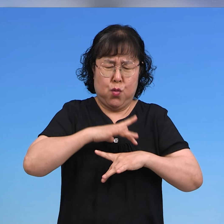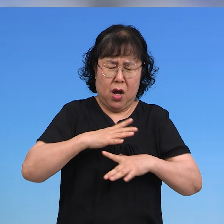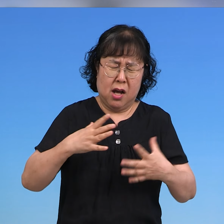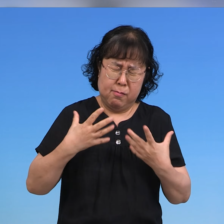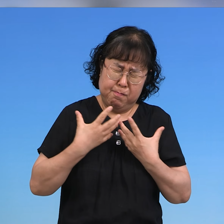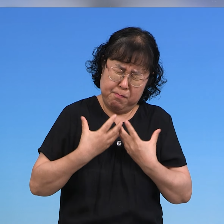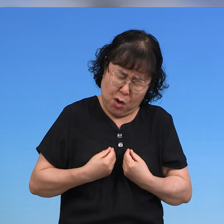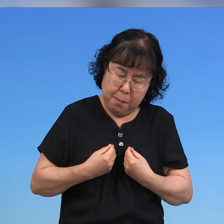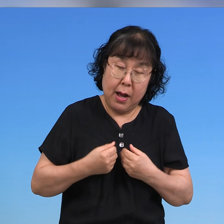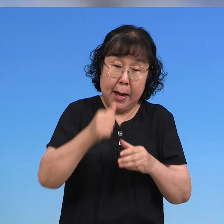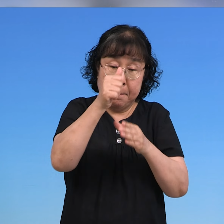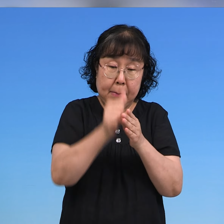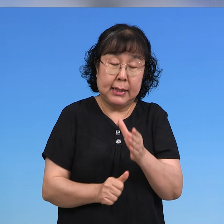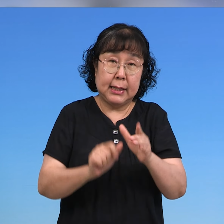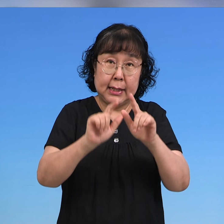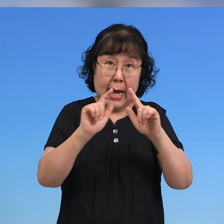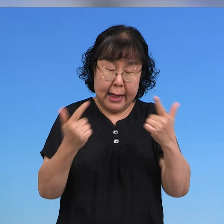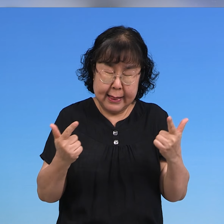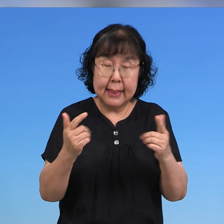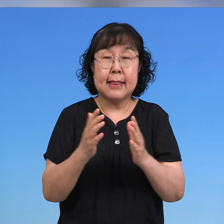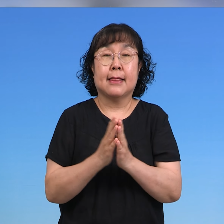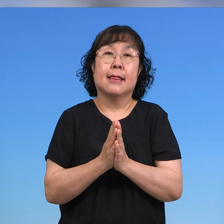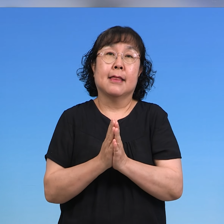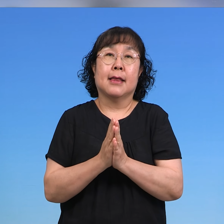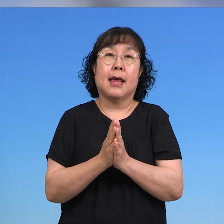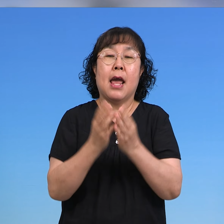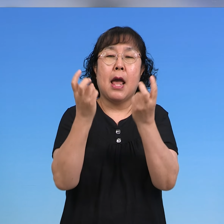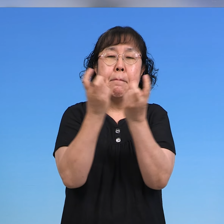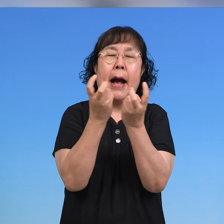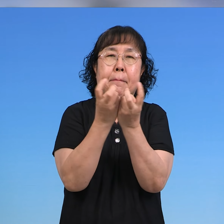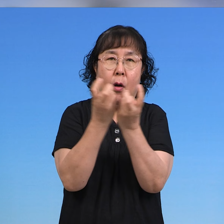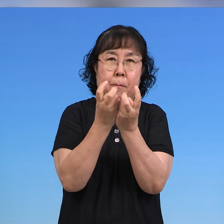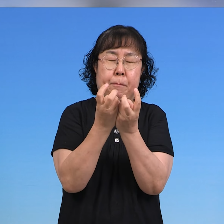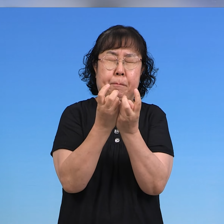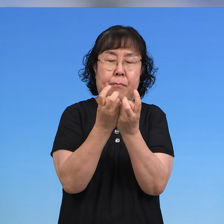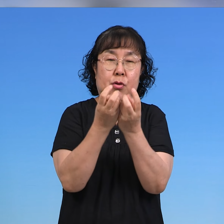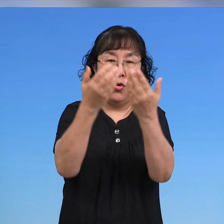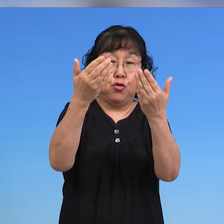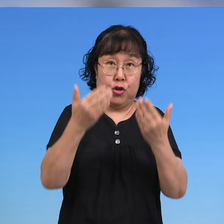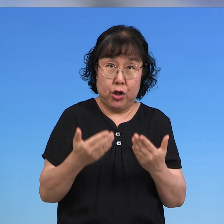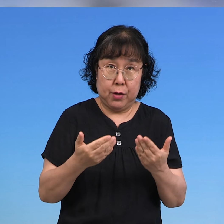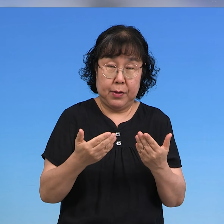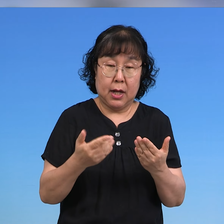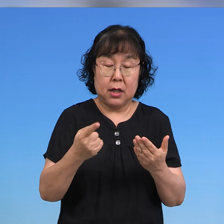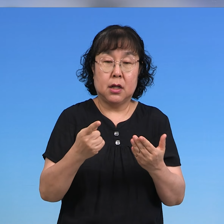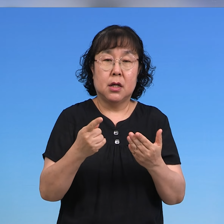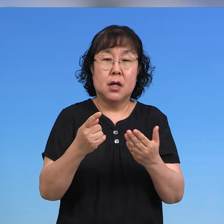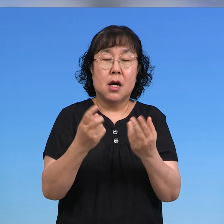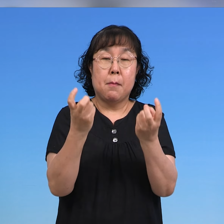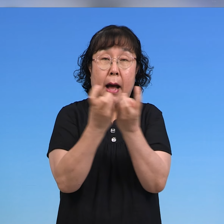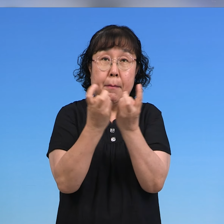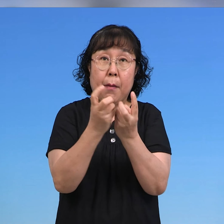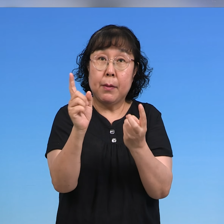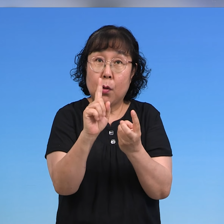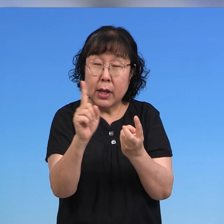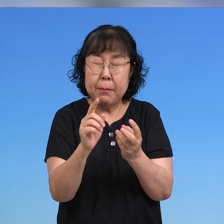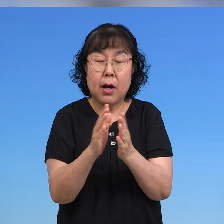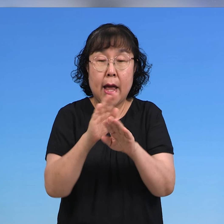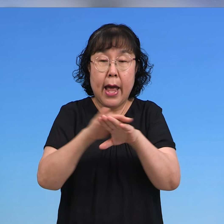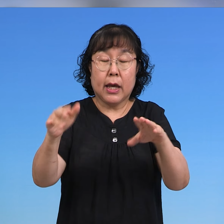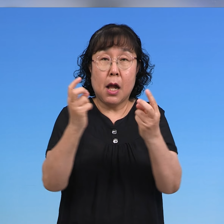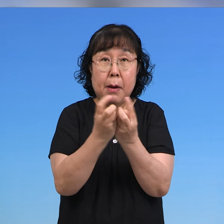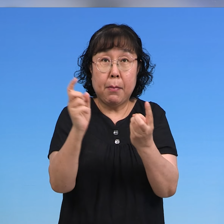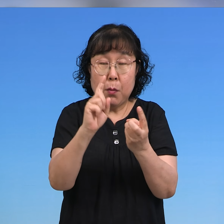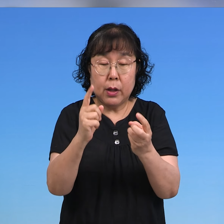대안을 마련해 주셨는데 그 대안이 바로 사람을 키우는 거였다. 그게 여호수아였고 홍해를 걷는 지 얼마